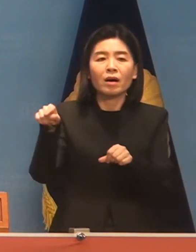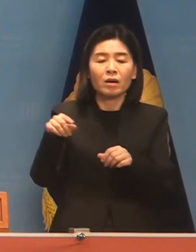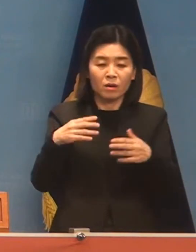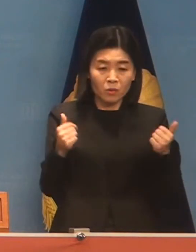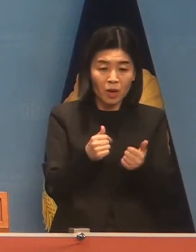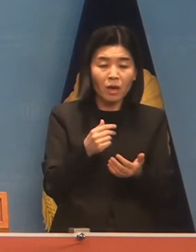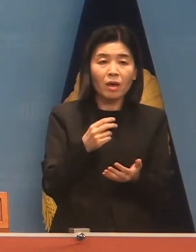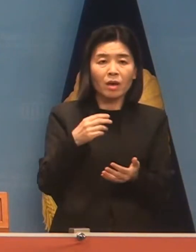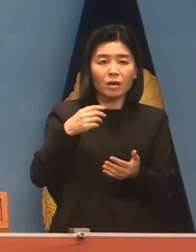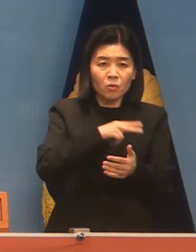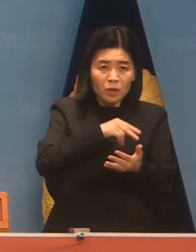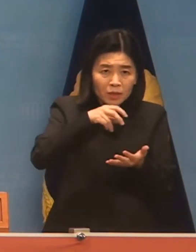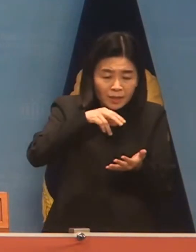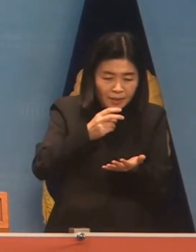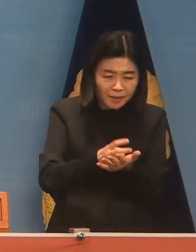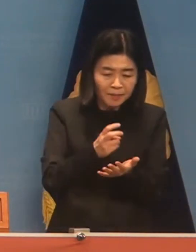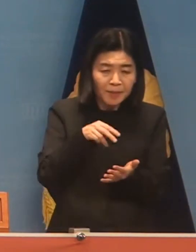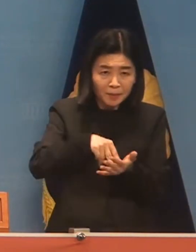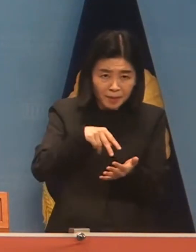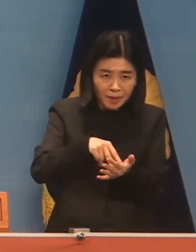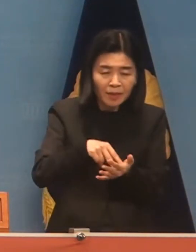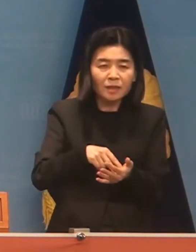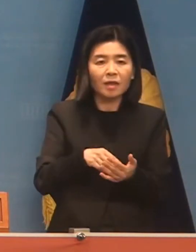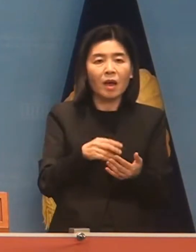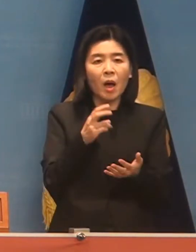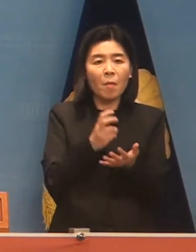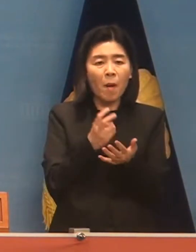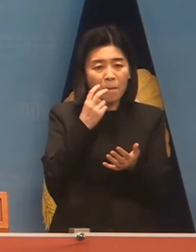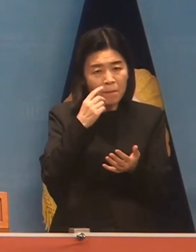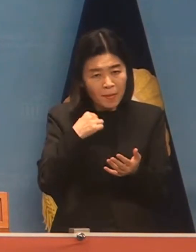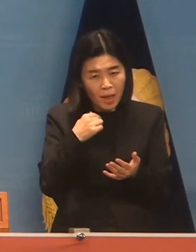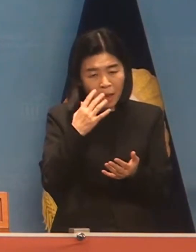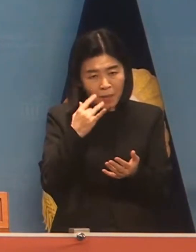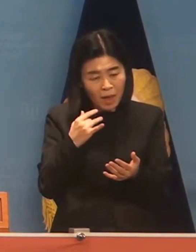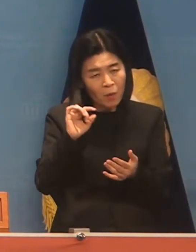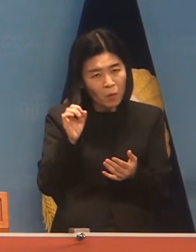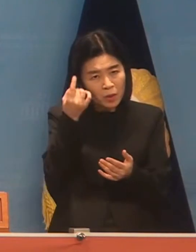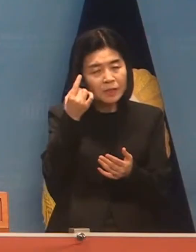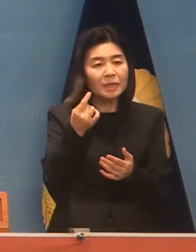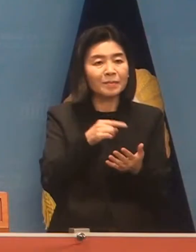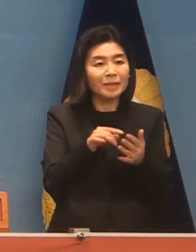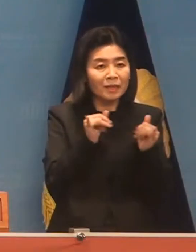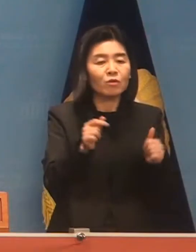생긴 피해자를 구제하는 데 최선을 다하겠습니다.